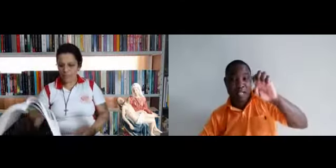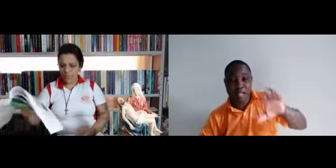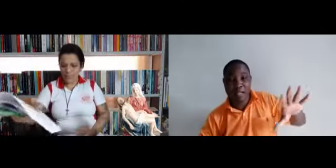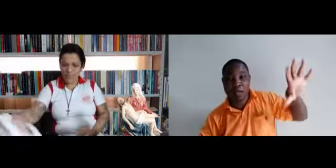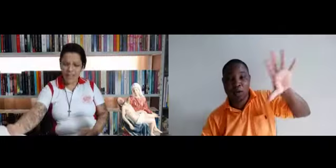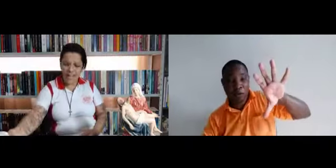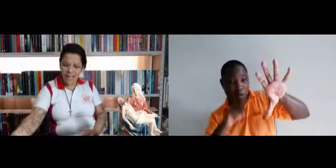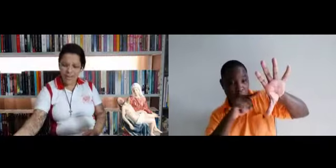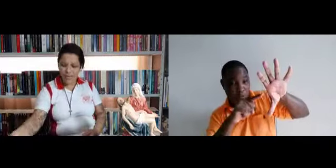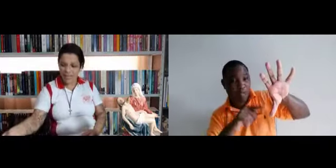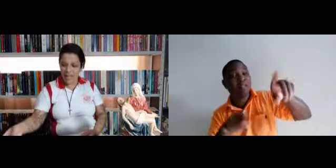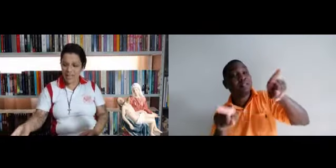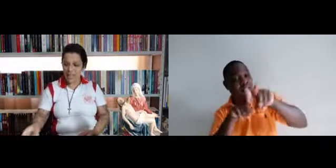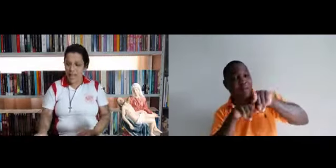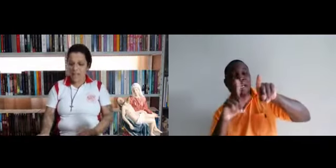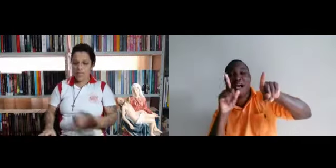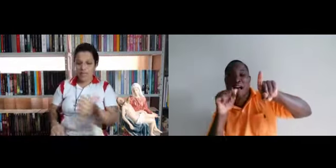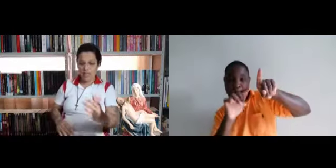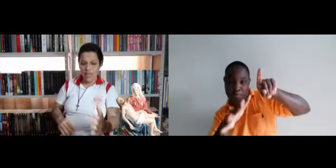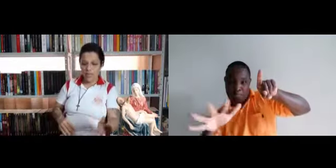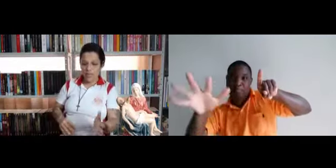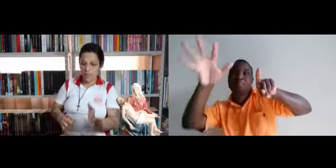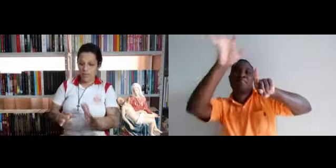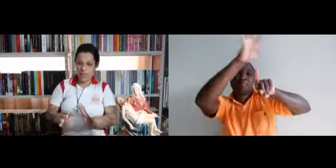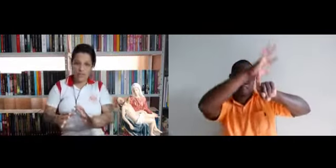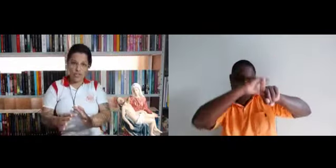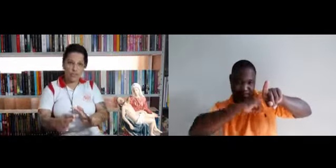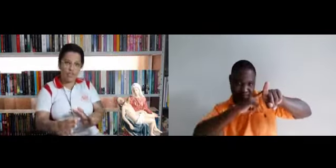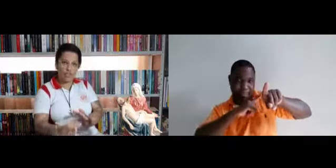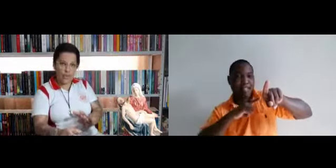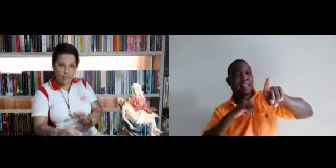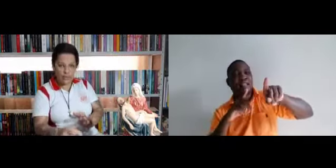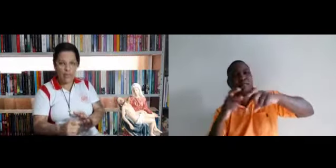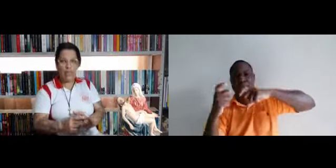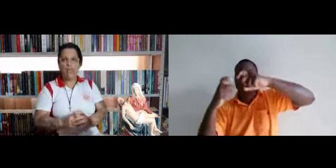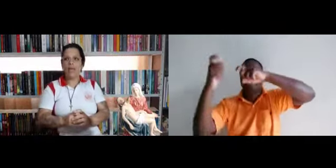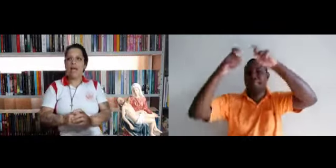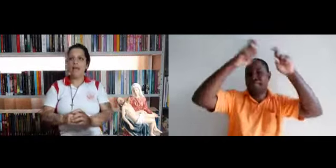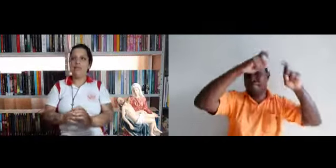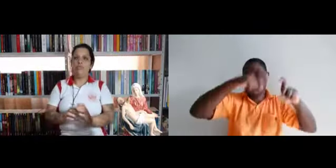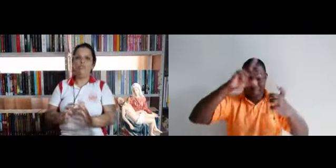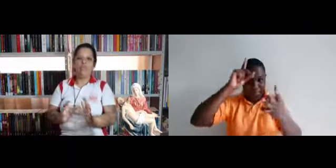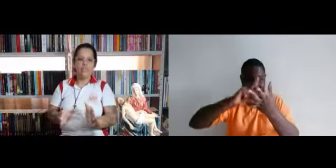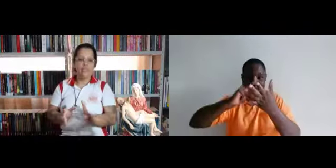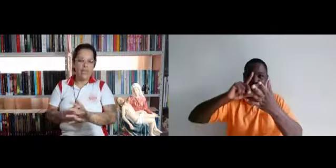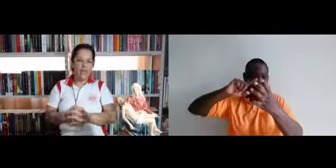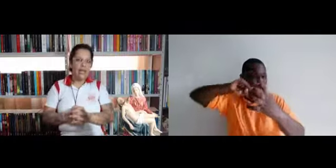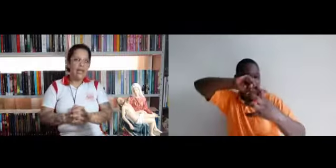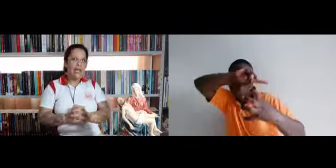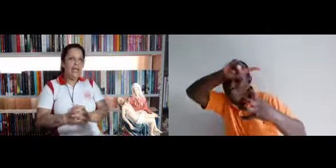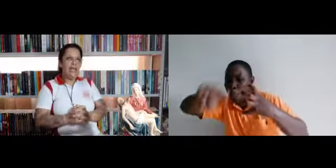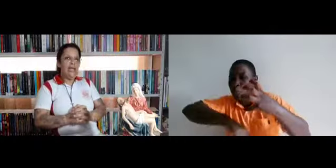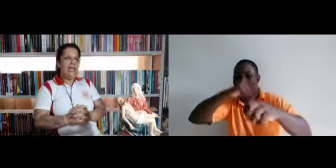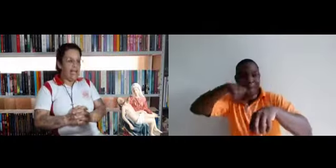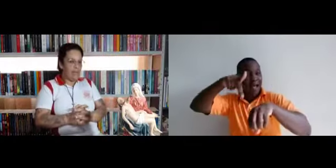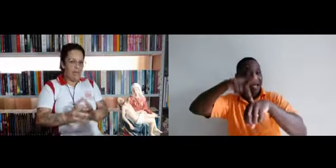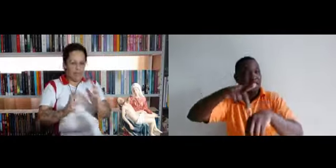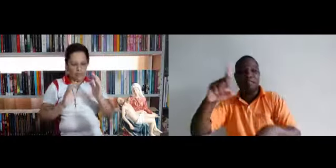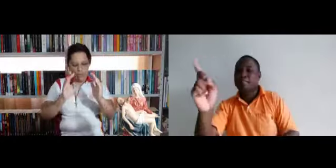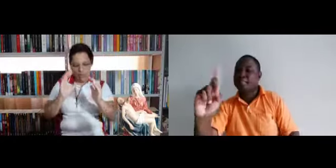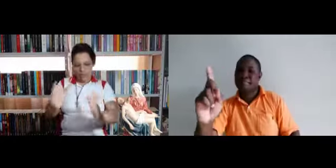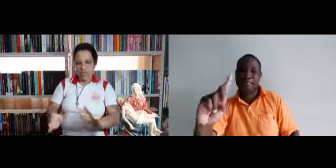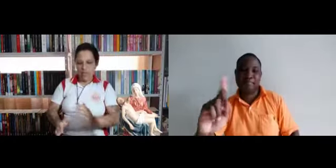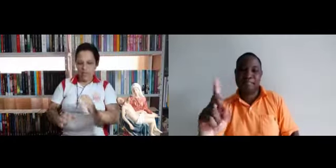Mundial, ela acontece de 1914 a 1918, tá? E qual foi o início dela?